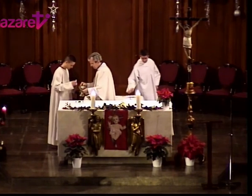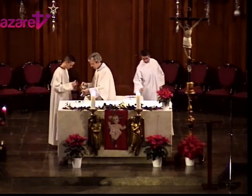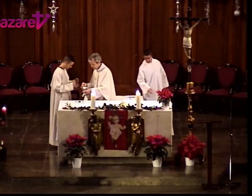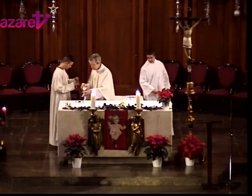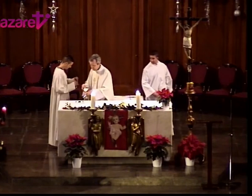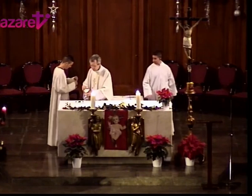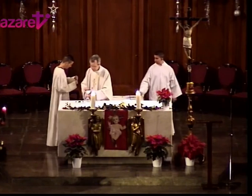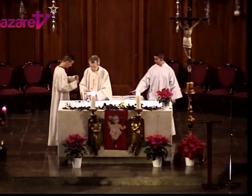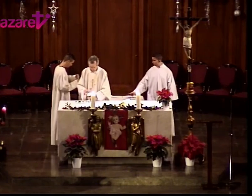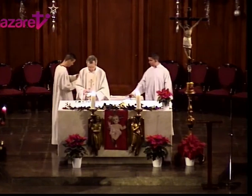Estás aquí.